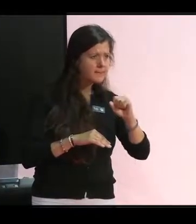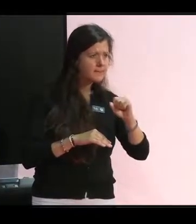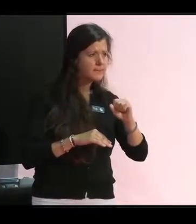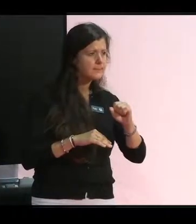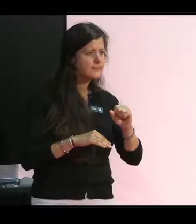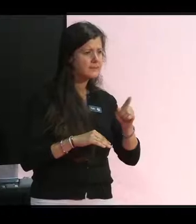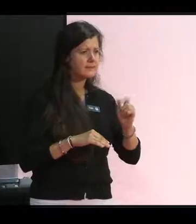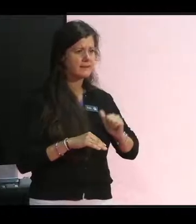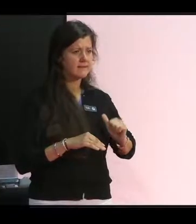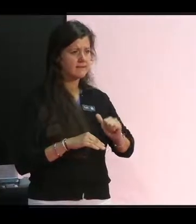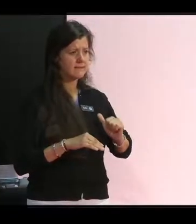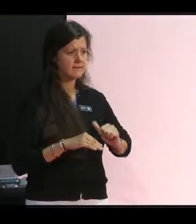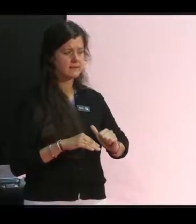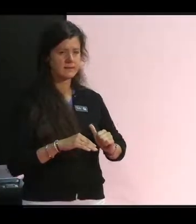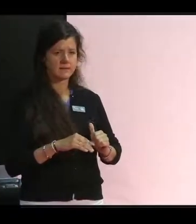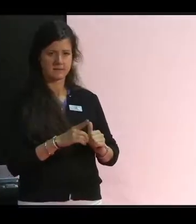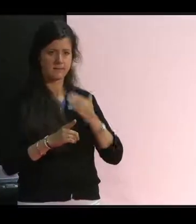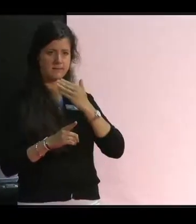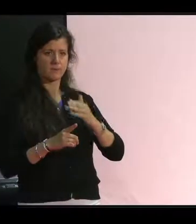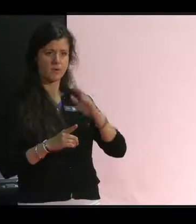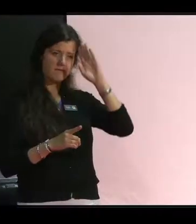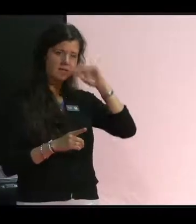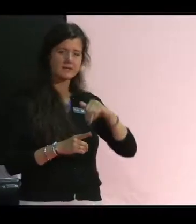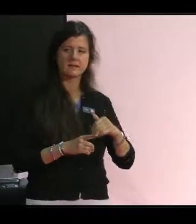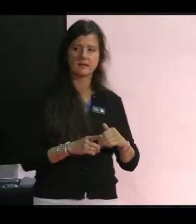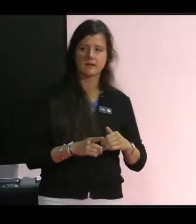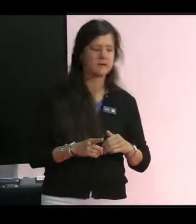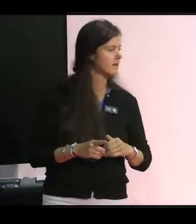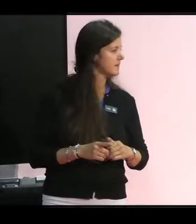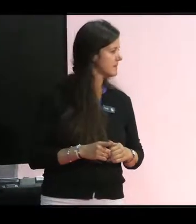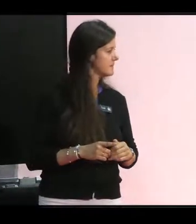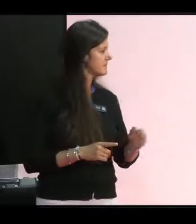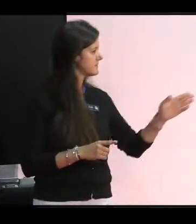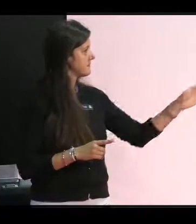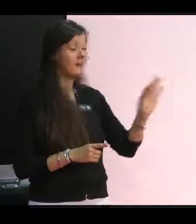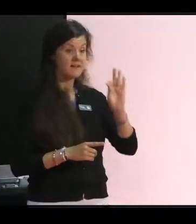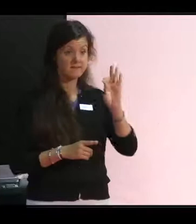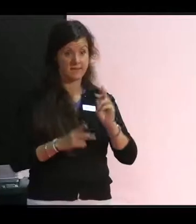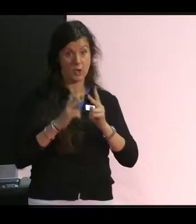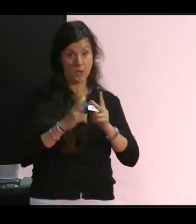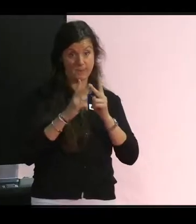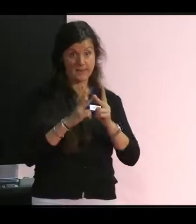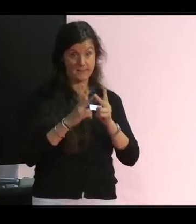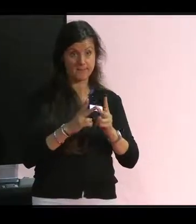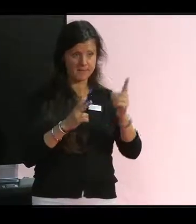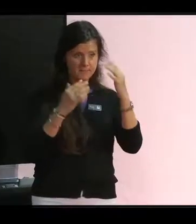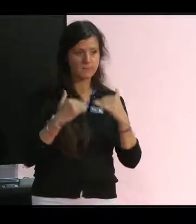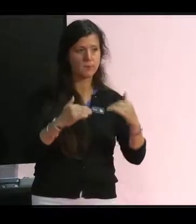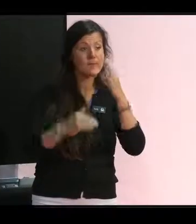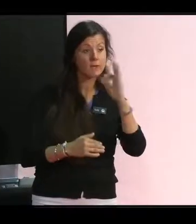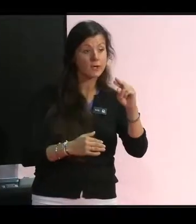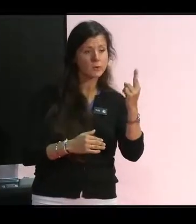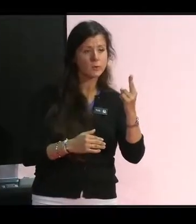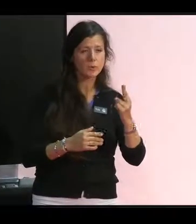Jag kan då. Ja. Fråga för publiken var,